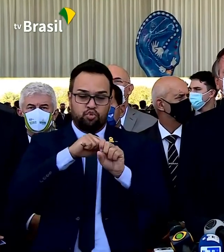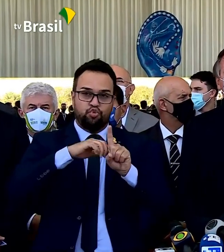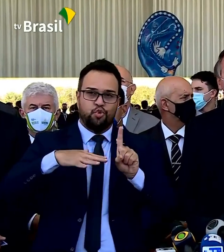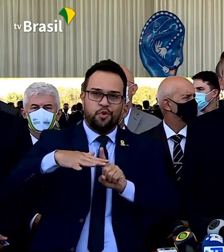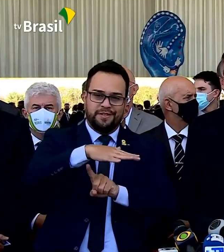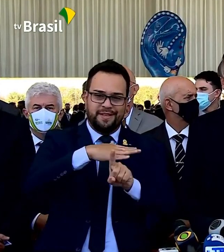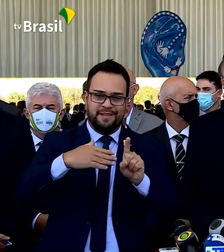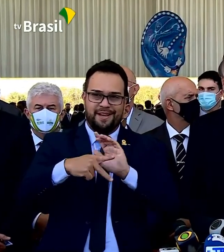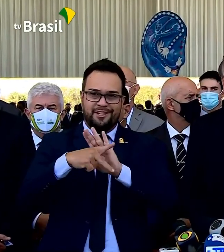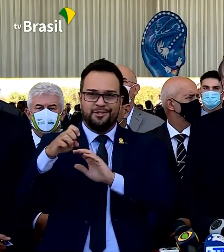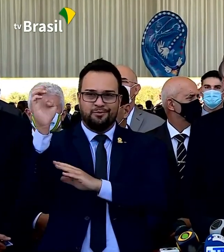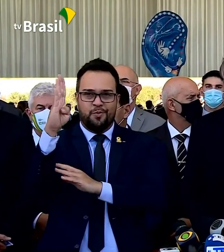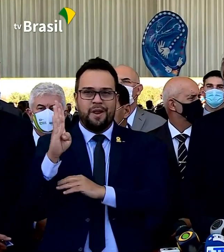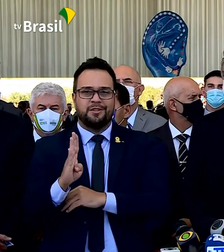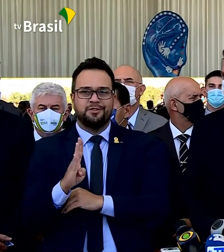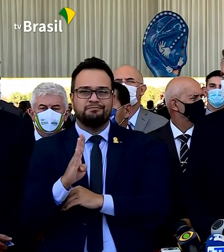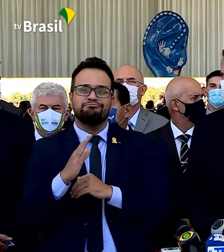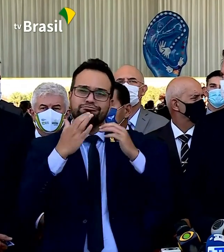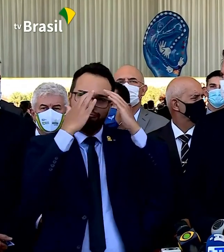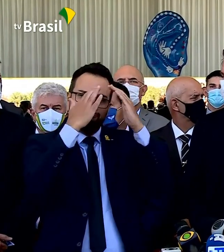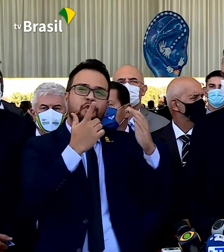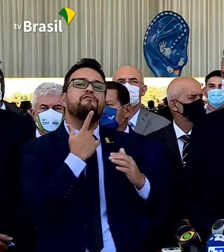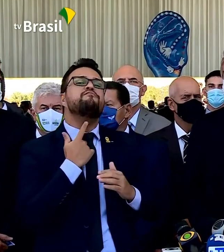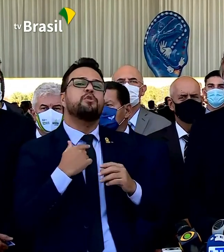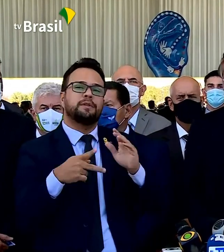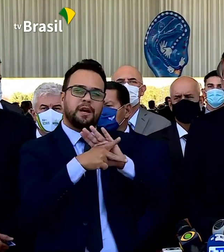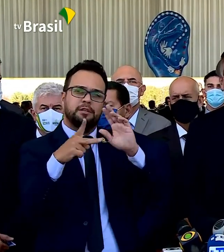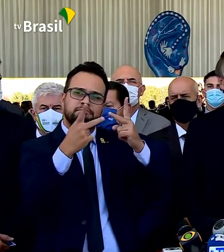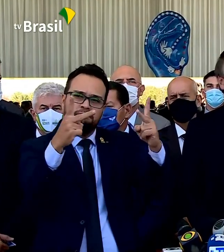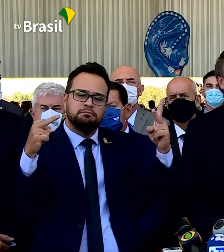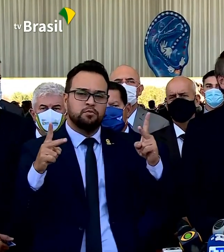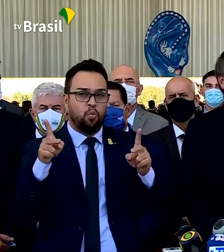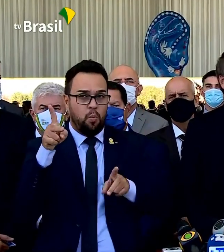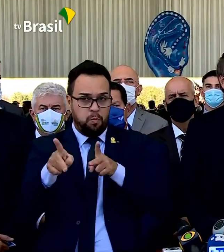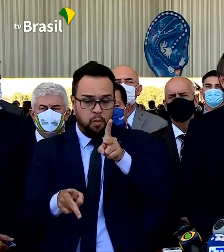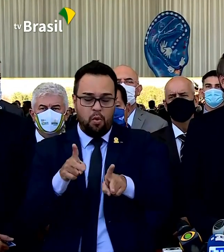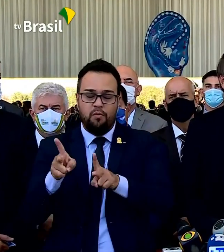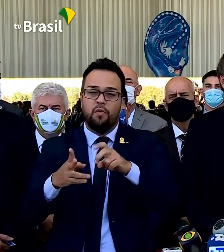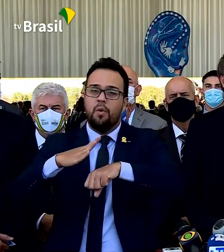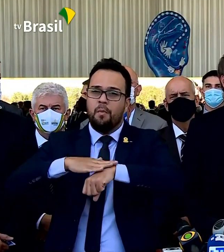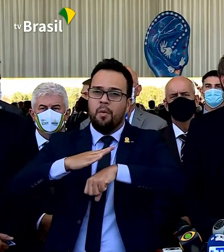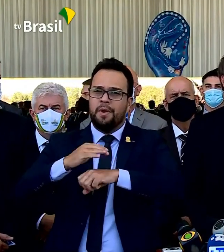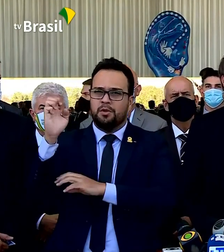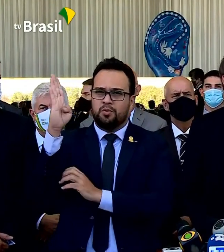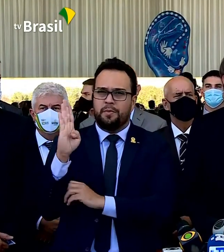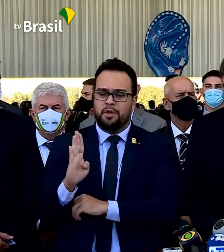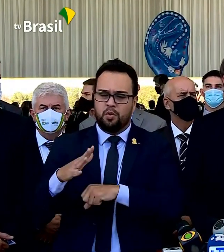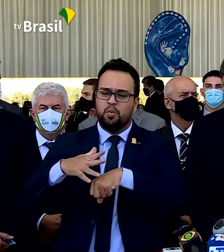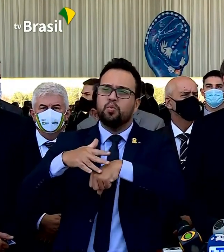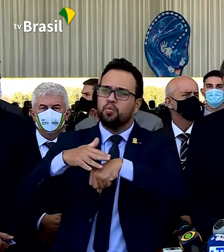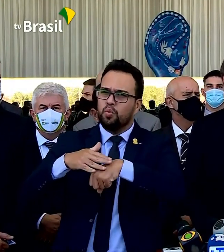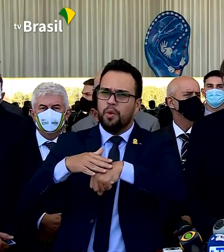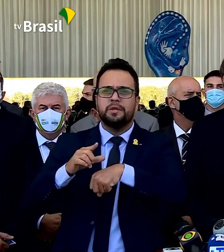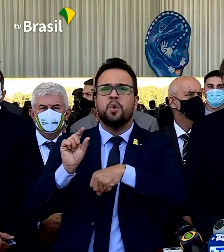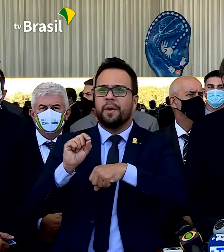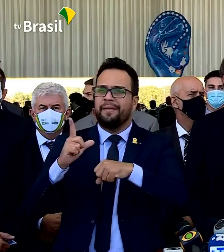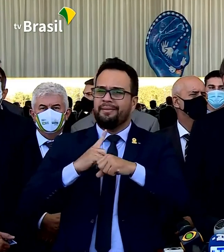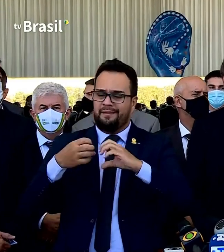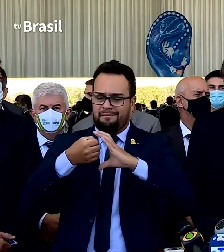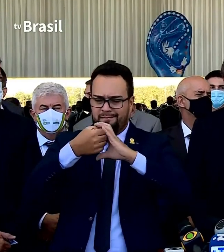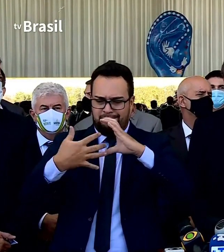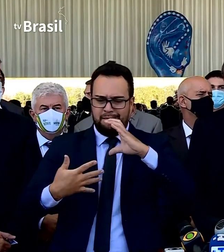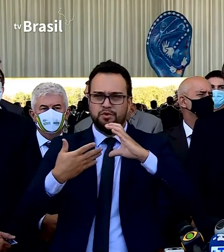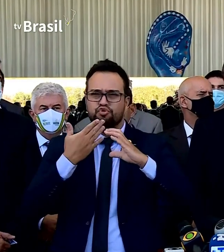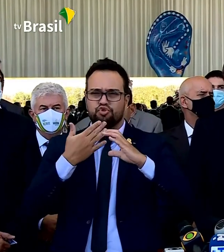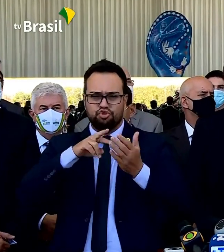homens públicos. O momento e a realidade do Brasil, com uma doença com características